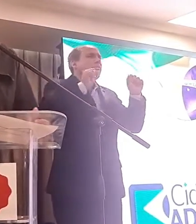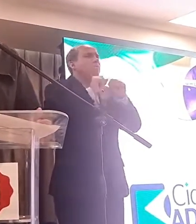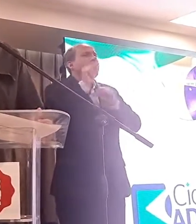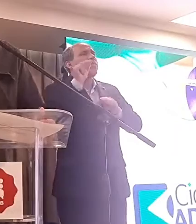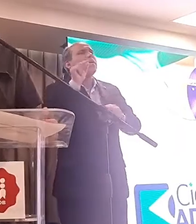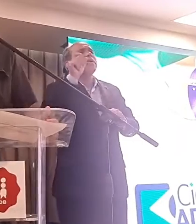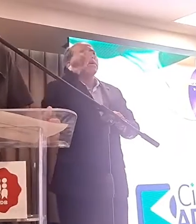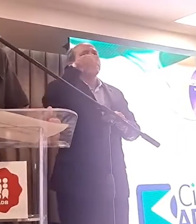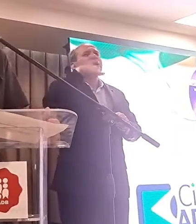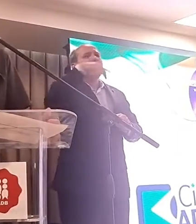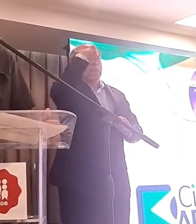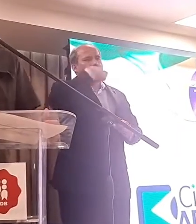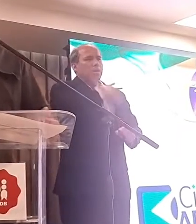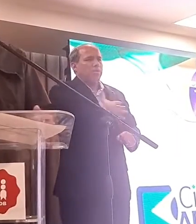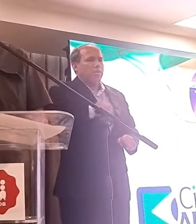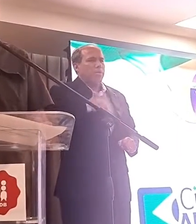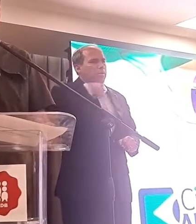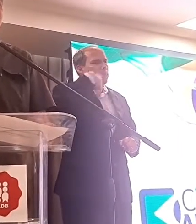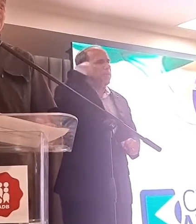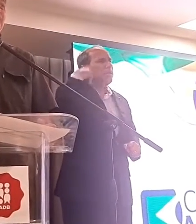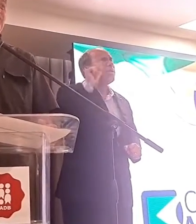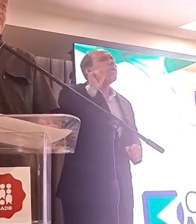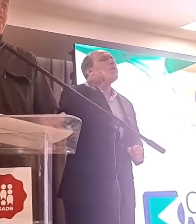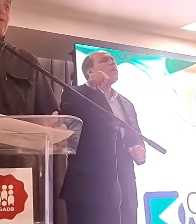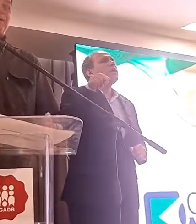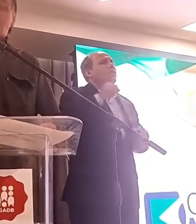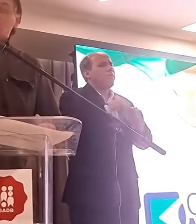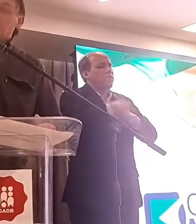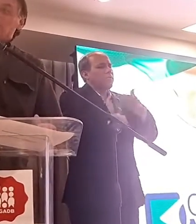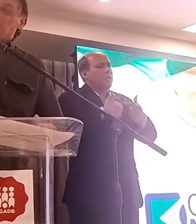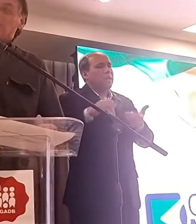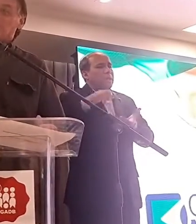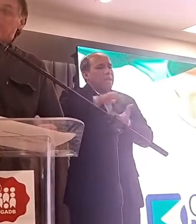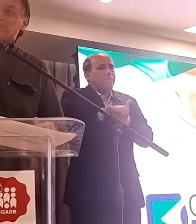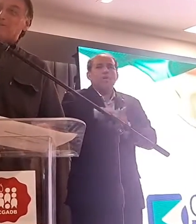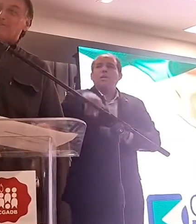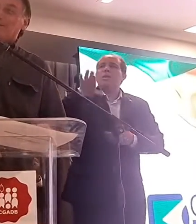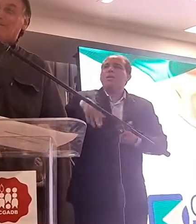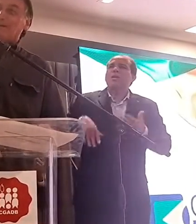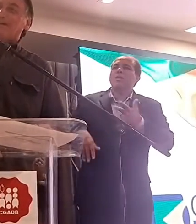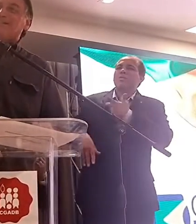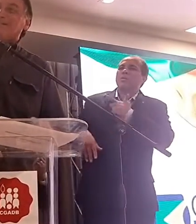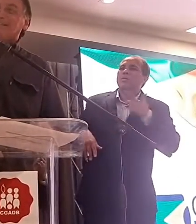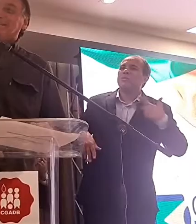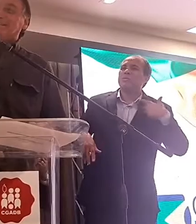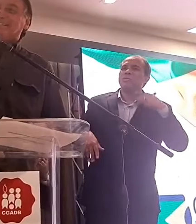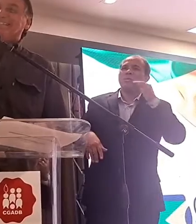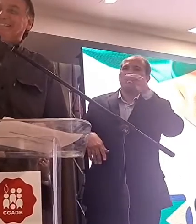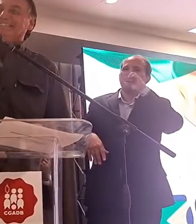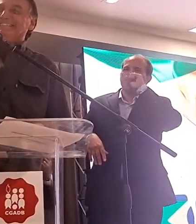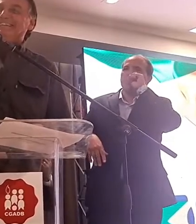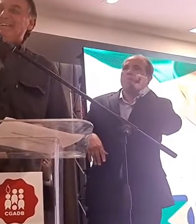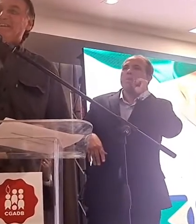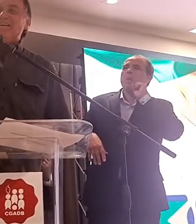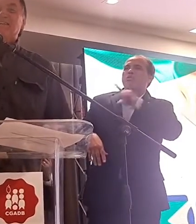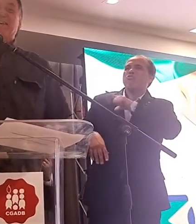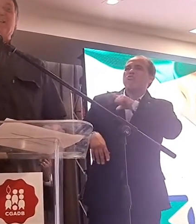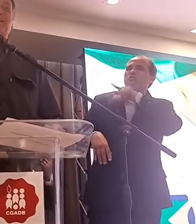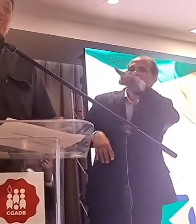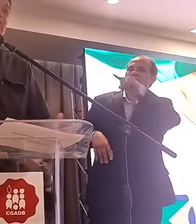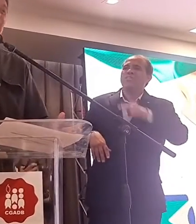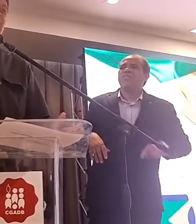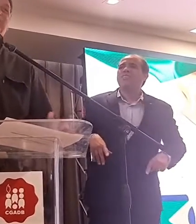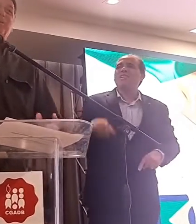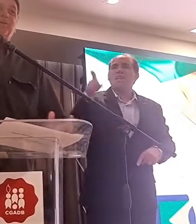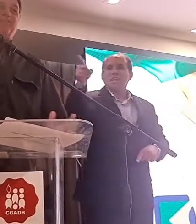a primeira dama, a senhora Michele Bolsonaro, cujo casamento quem fez foi um tal de Malafaia que está presente aqui. E ele